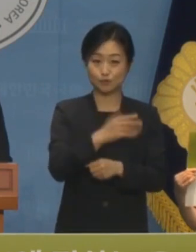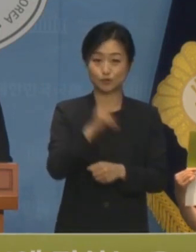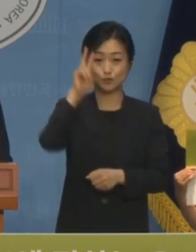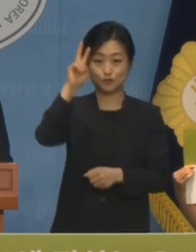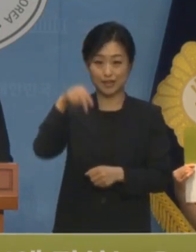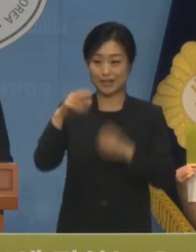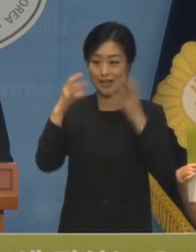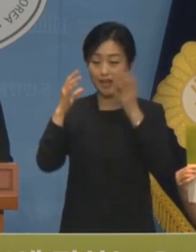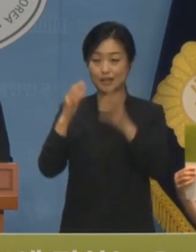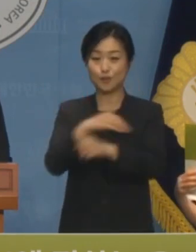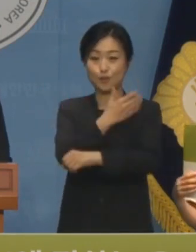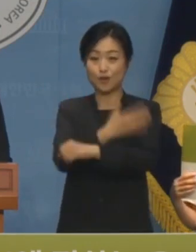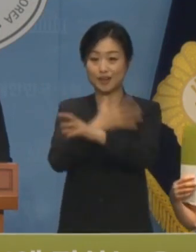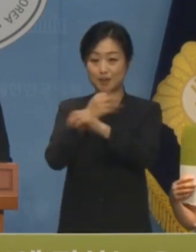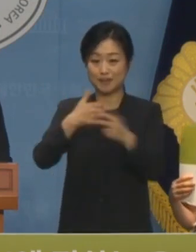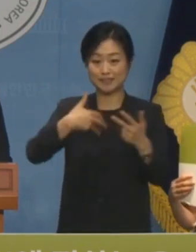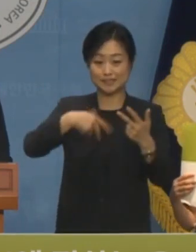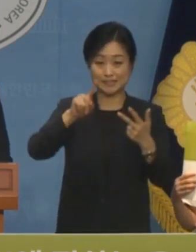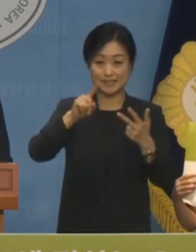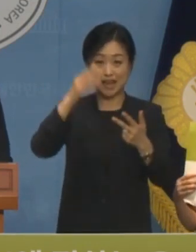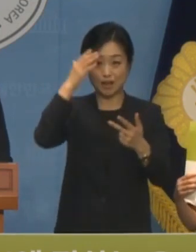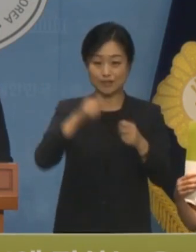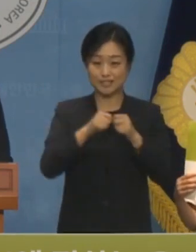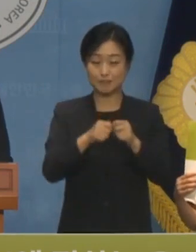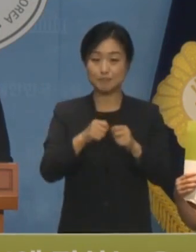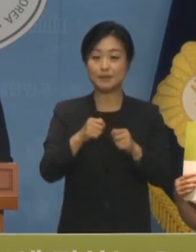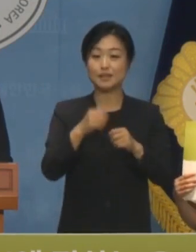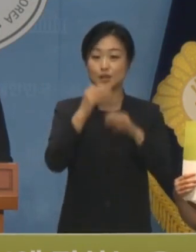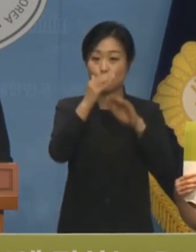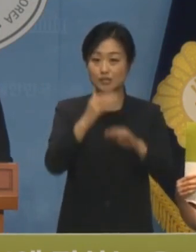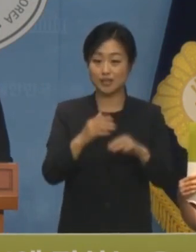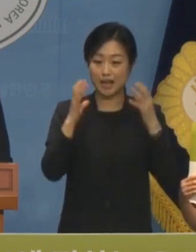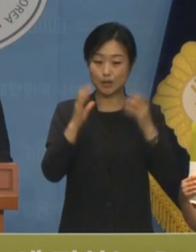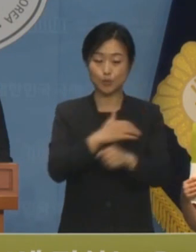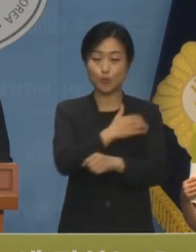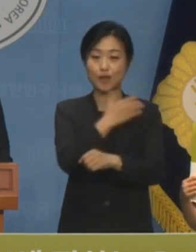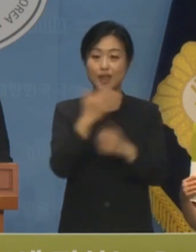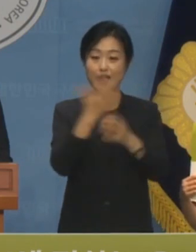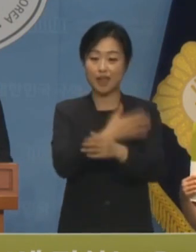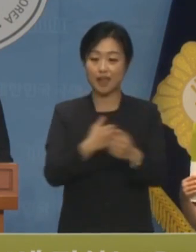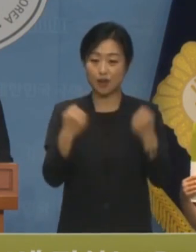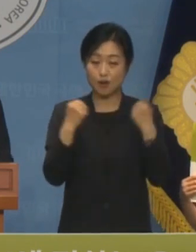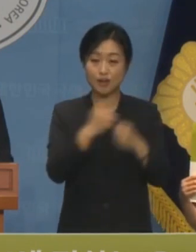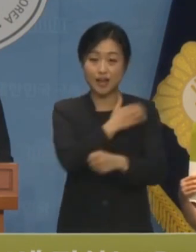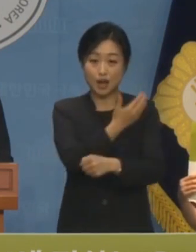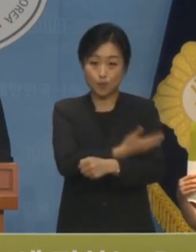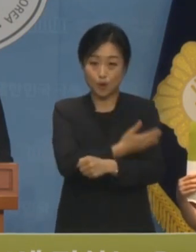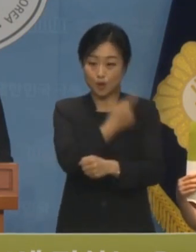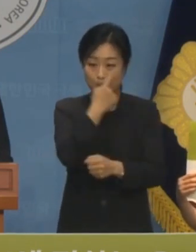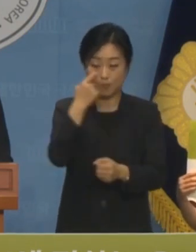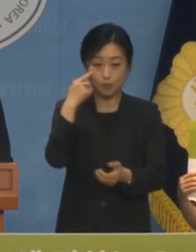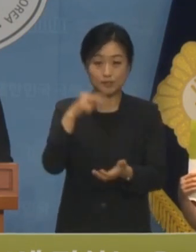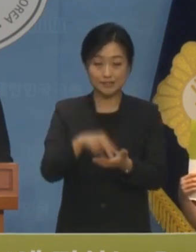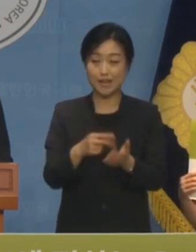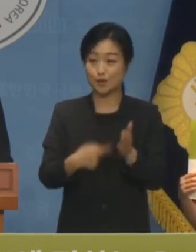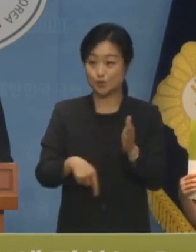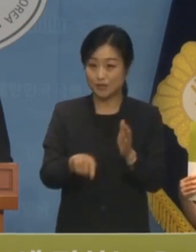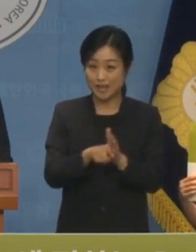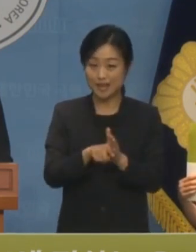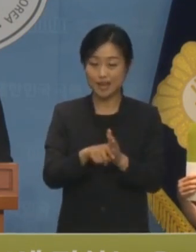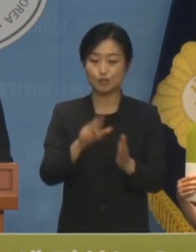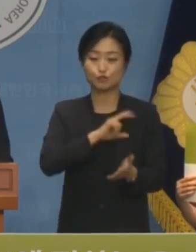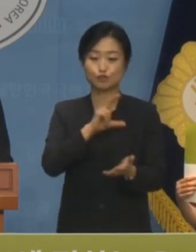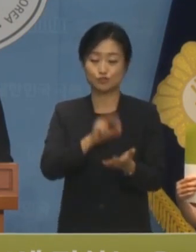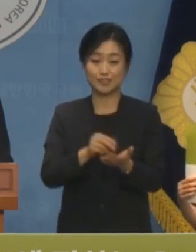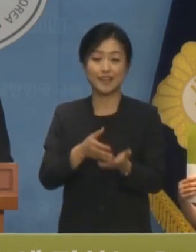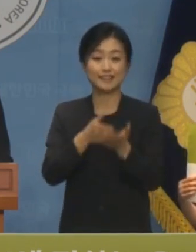아동권리 협약 제7차 대한민국 심의 과정에 아동의 건강권 보장 주제가 다뤄질 수 있도록 오늘 기자회견을 포함한 아동들의